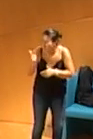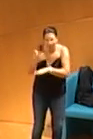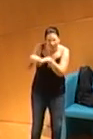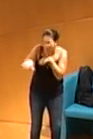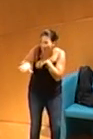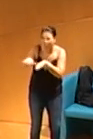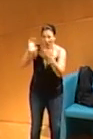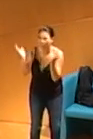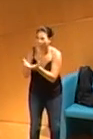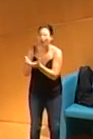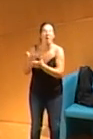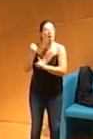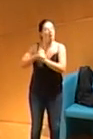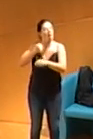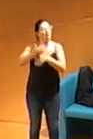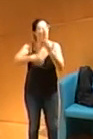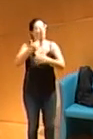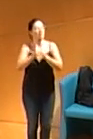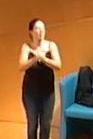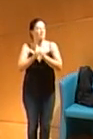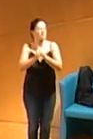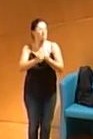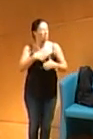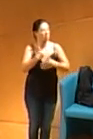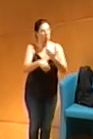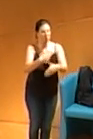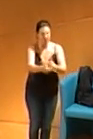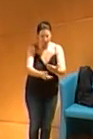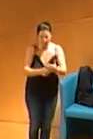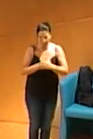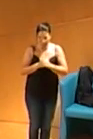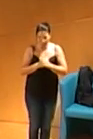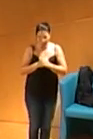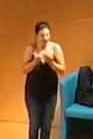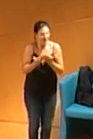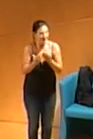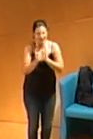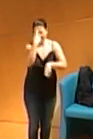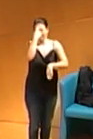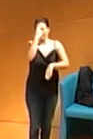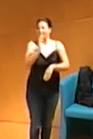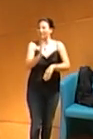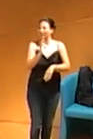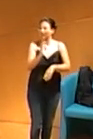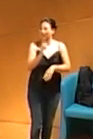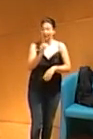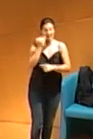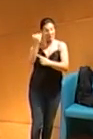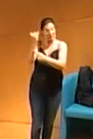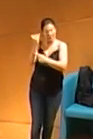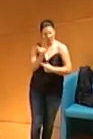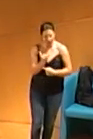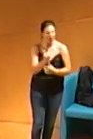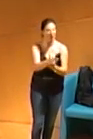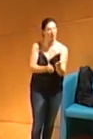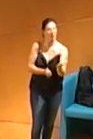bat pour avancer avec eux sur ce chemin-là. Mais finalement, ça m'a... Vous voyez, c'est ça l'idée du livre, c'est que